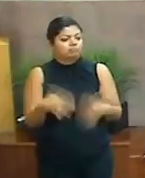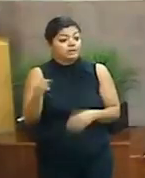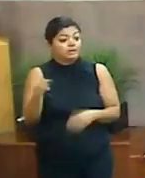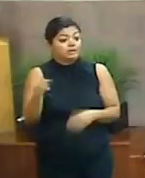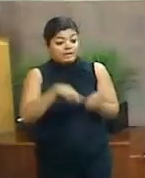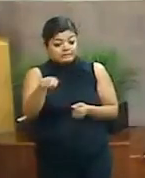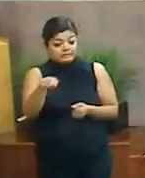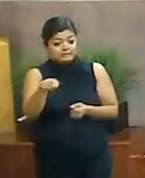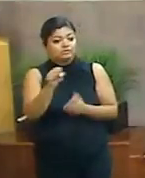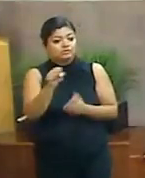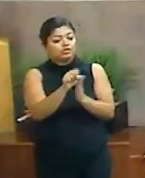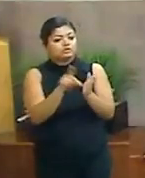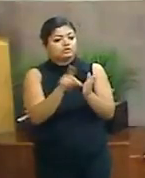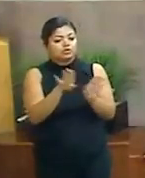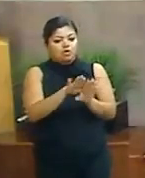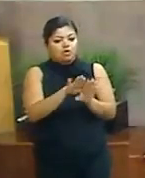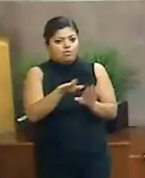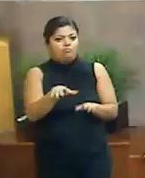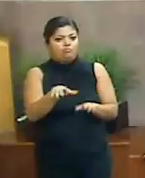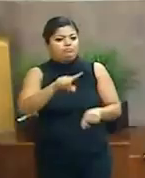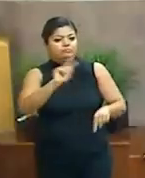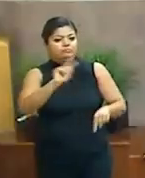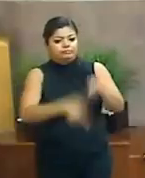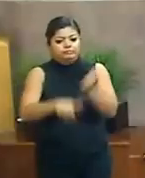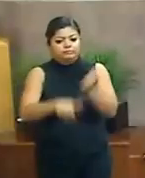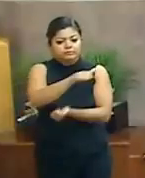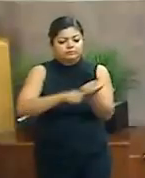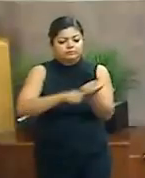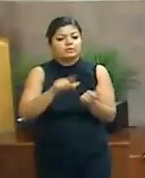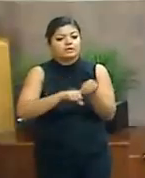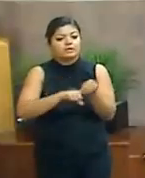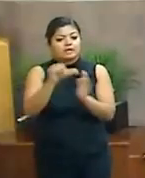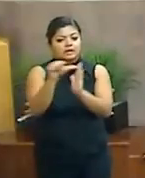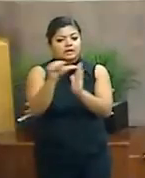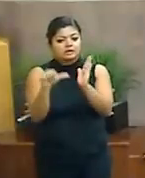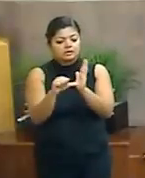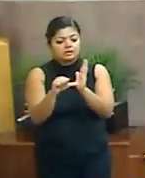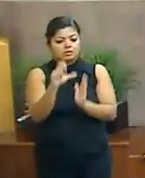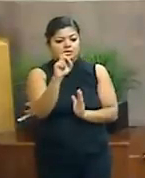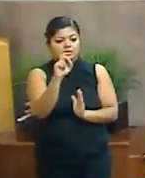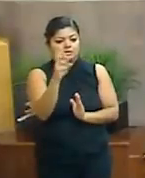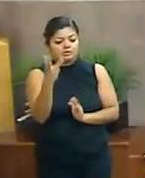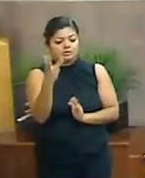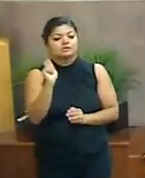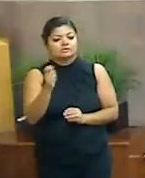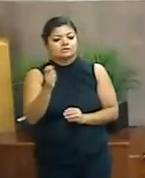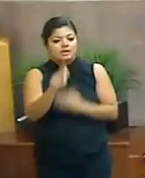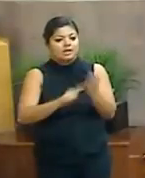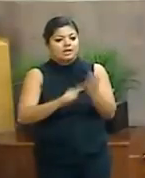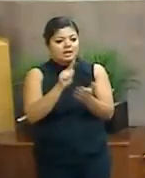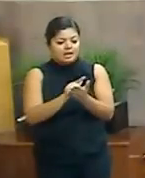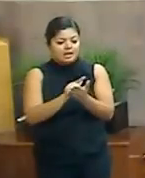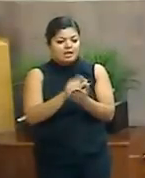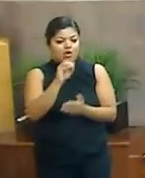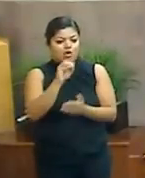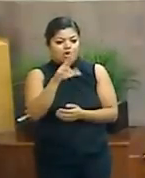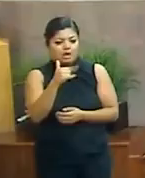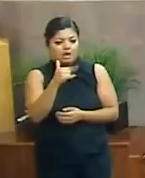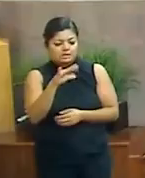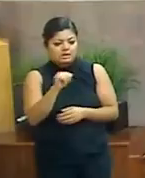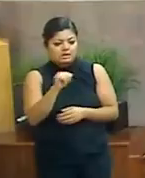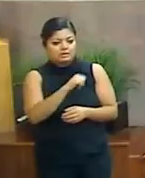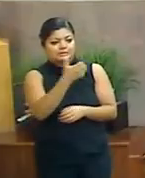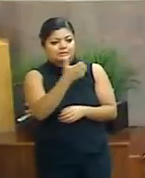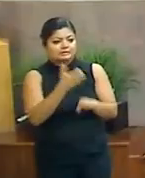impacto ambiental en términos del artículo 39 de la ley orgánica la administración pública de estado de california amerita